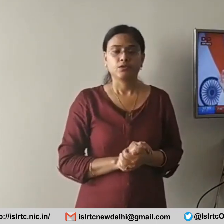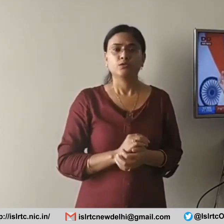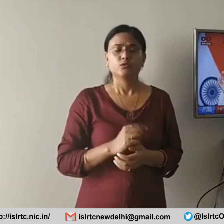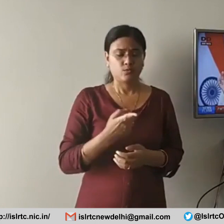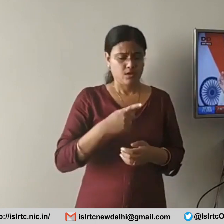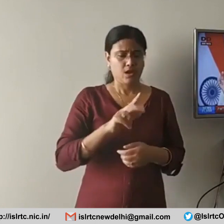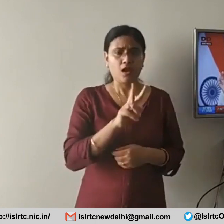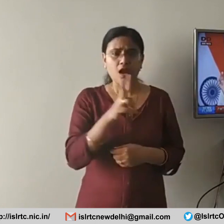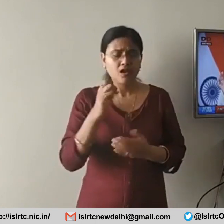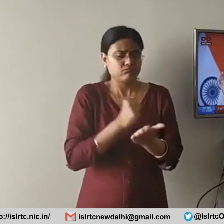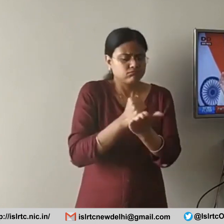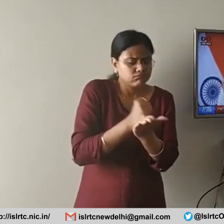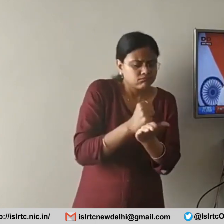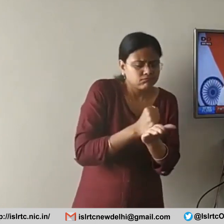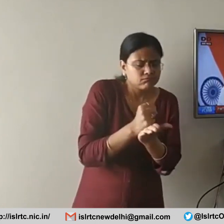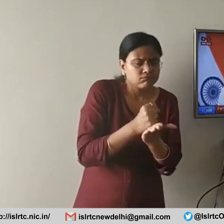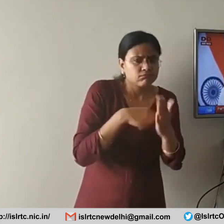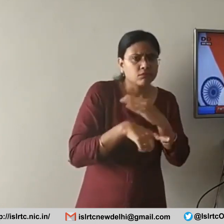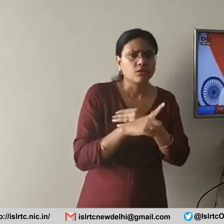के बीच